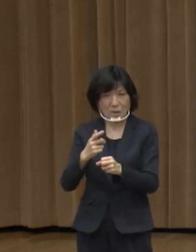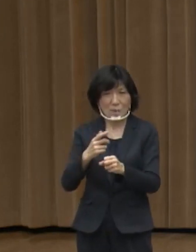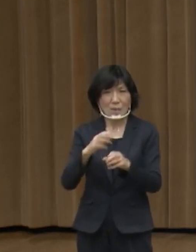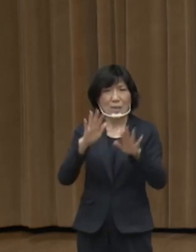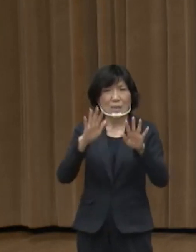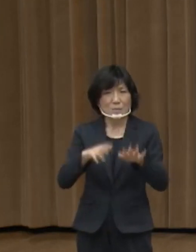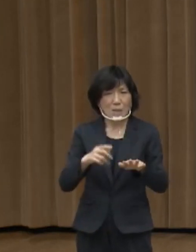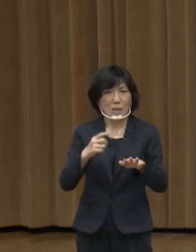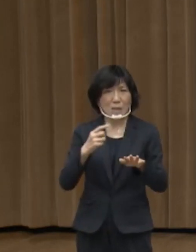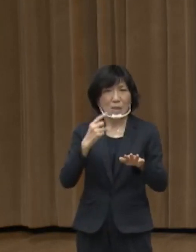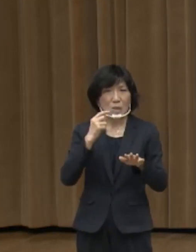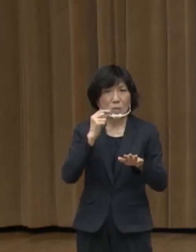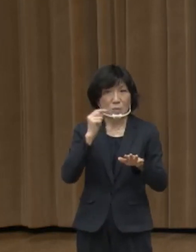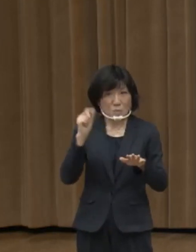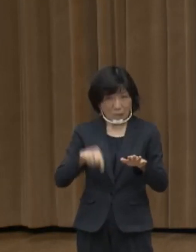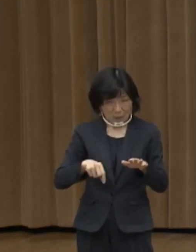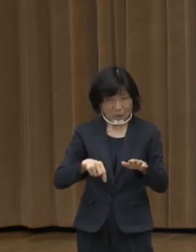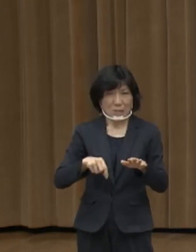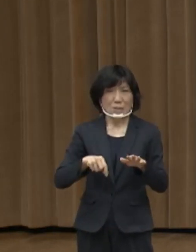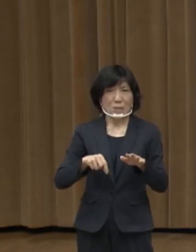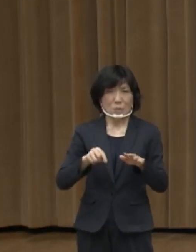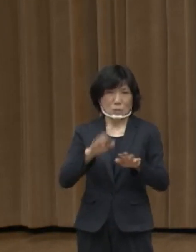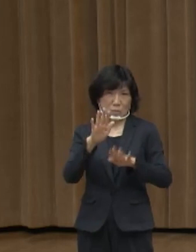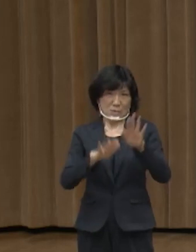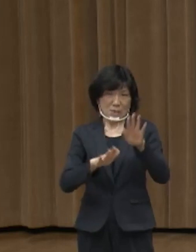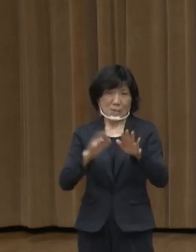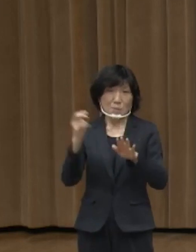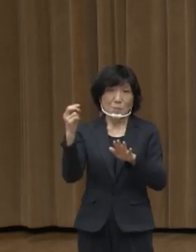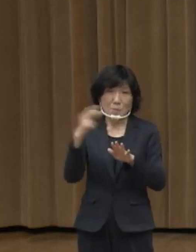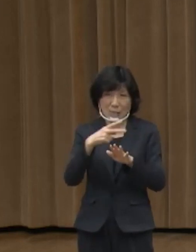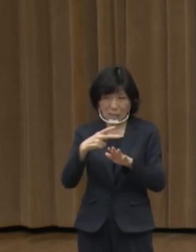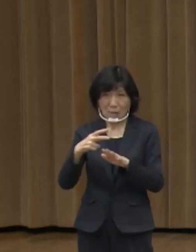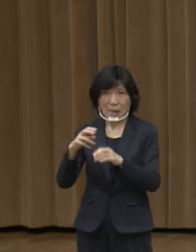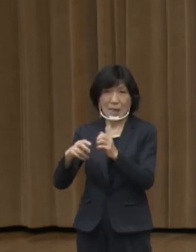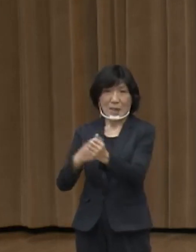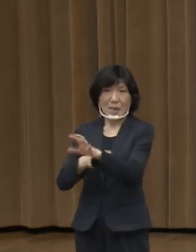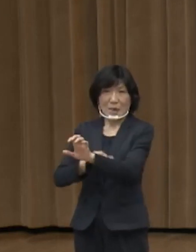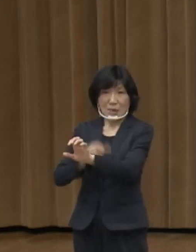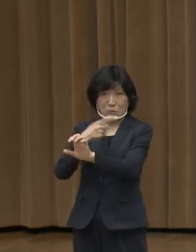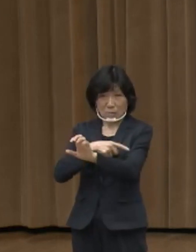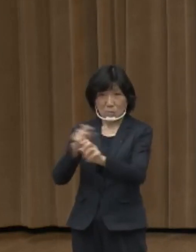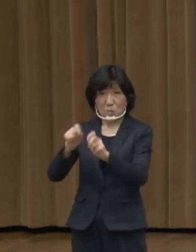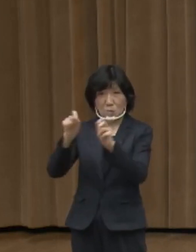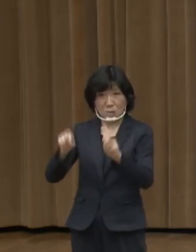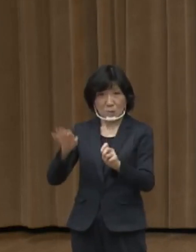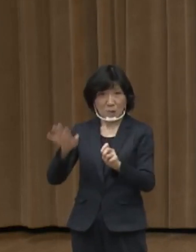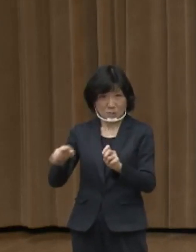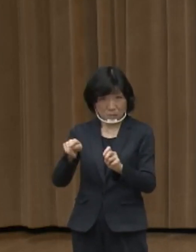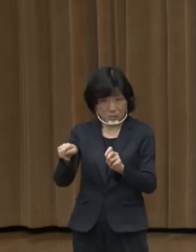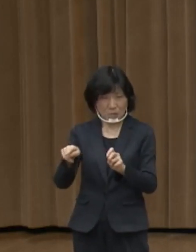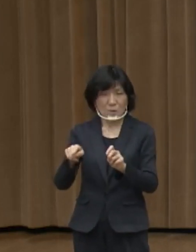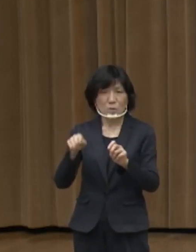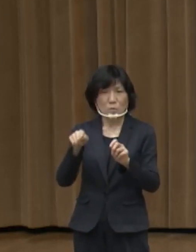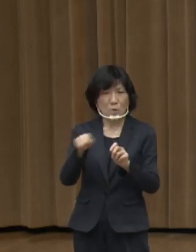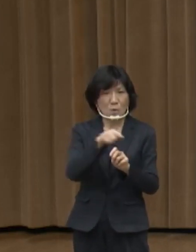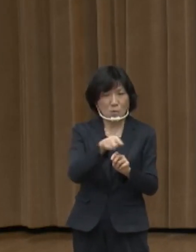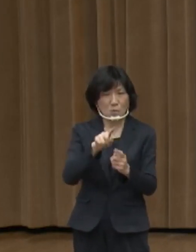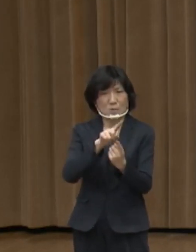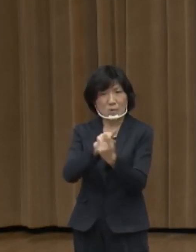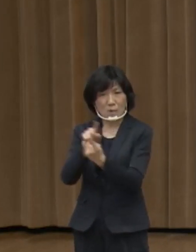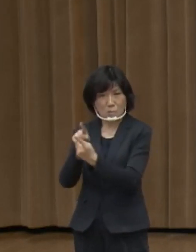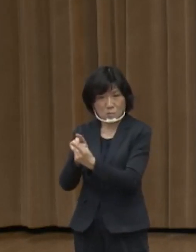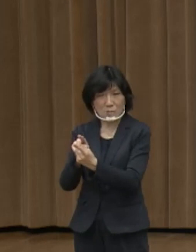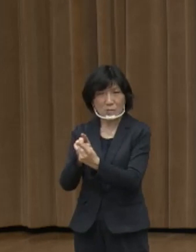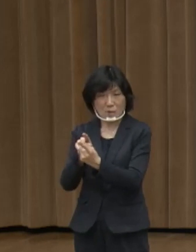ライナの情勢とかエネルギー価格とか、こういったことが複合的には起こっていますので、これらをしっかりと対応するために